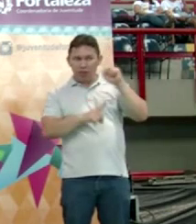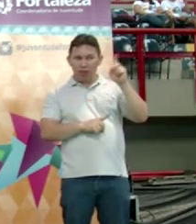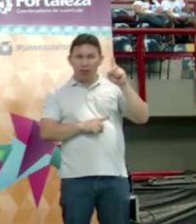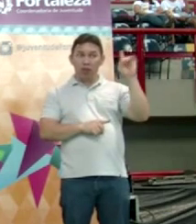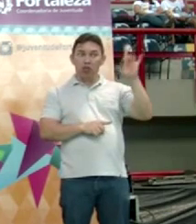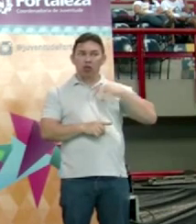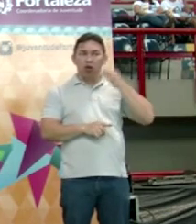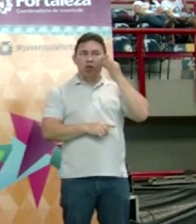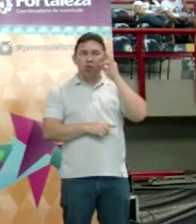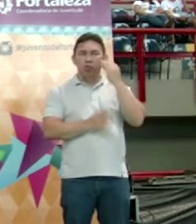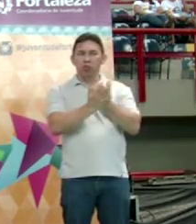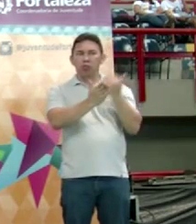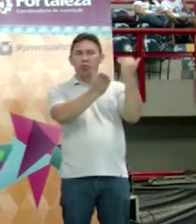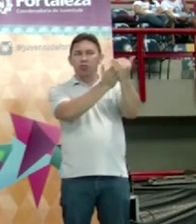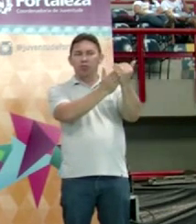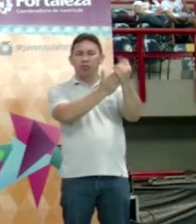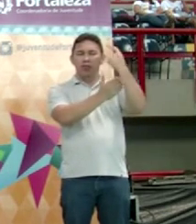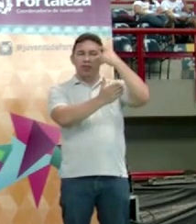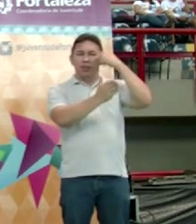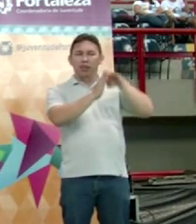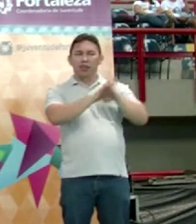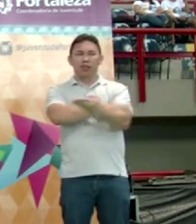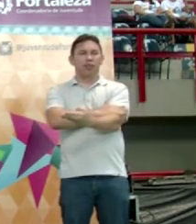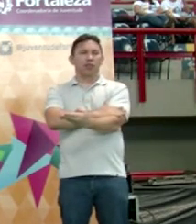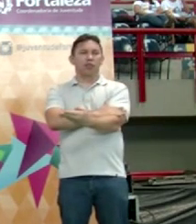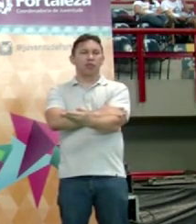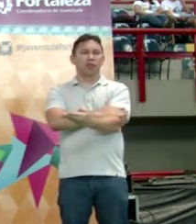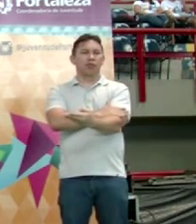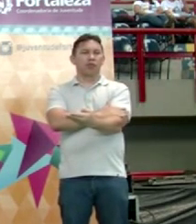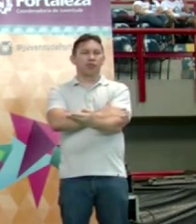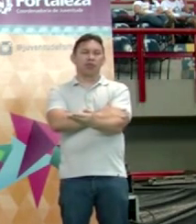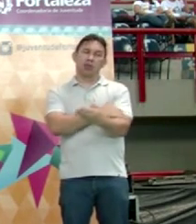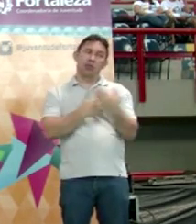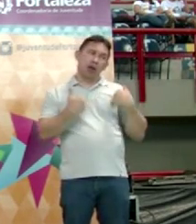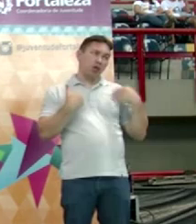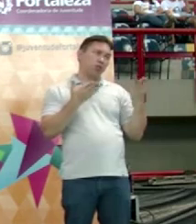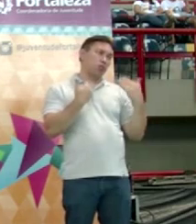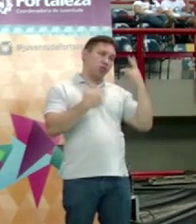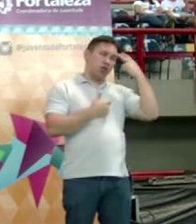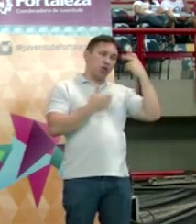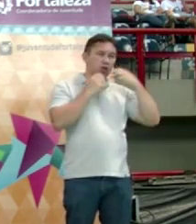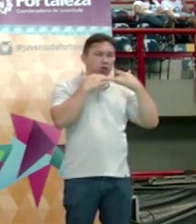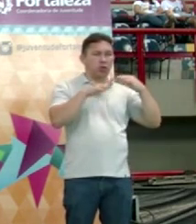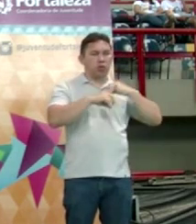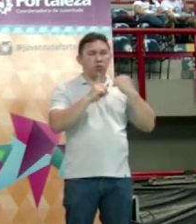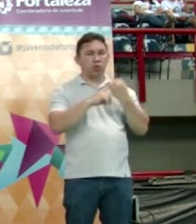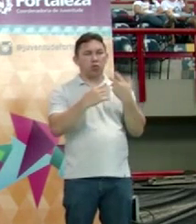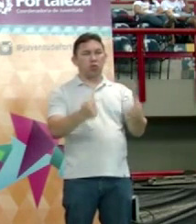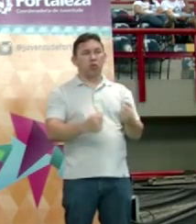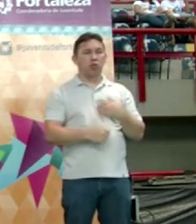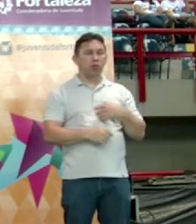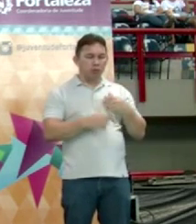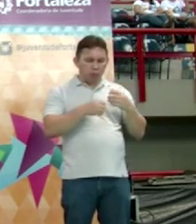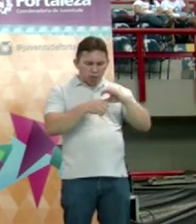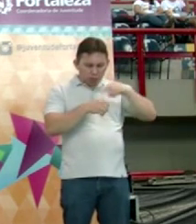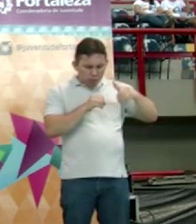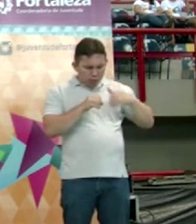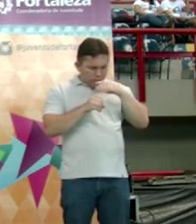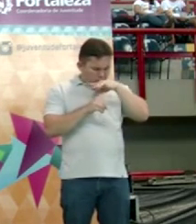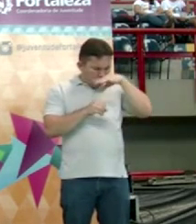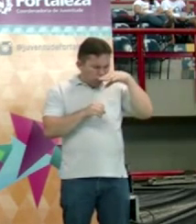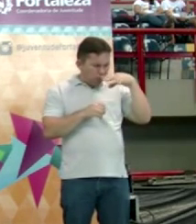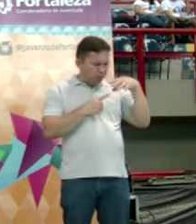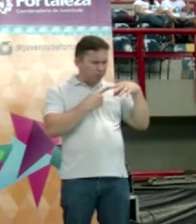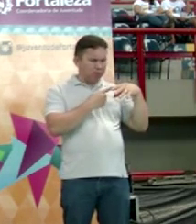existe? Cafeína, que pode provocar vício também, mas é um vício light, tá? Mas esse aroma de cola, a